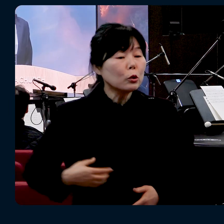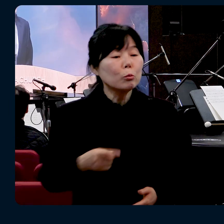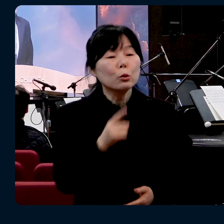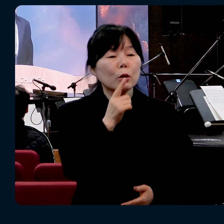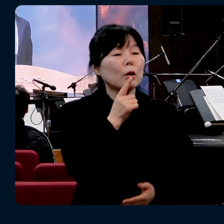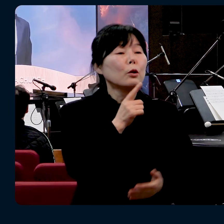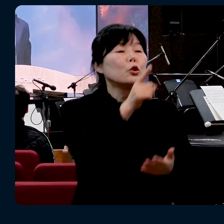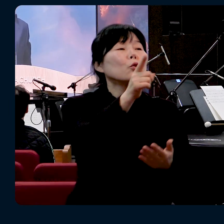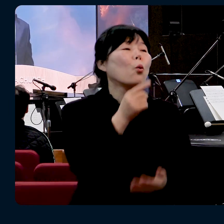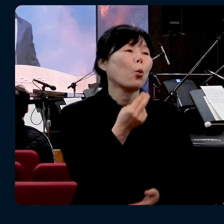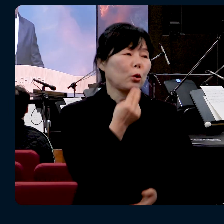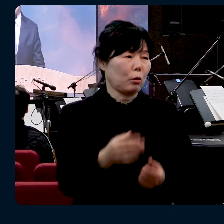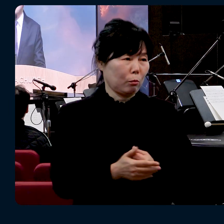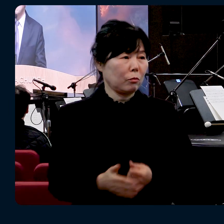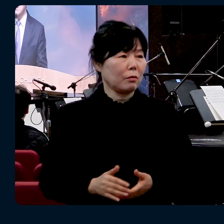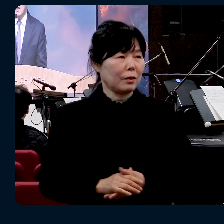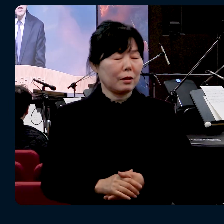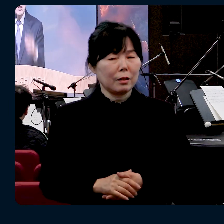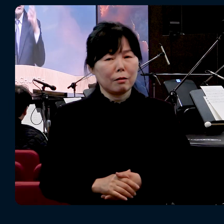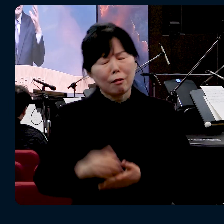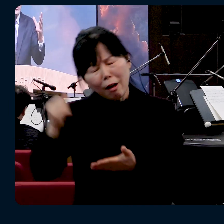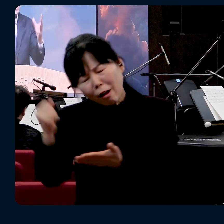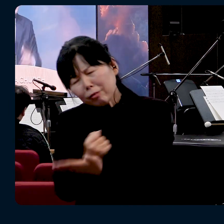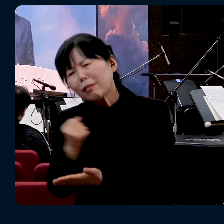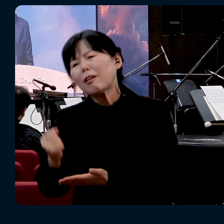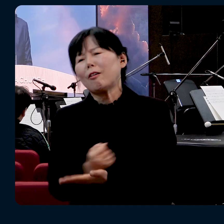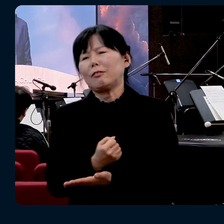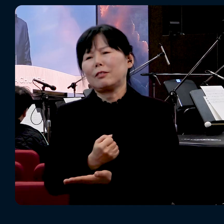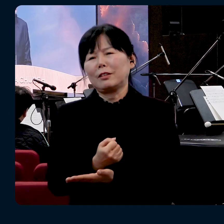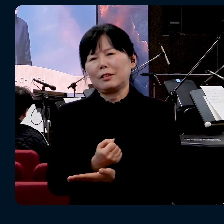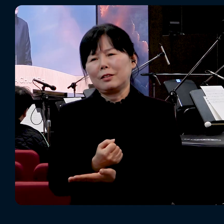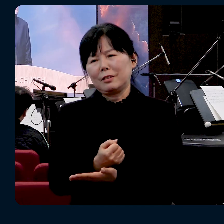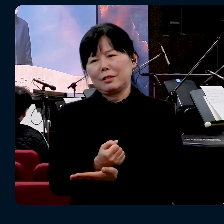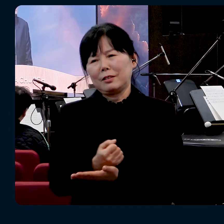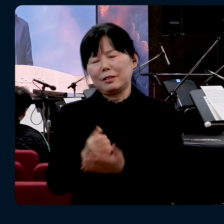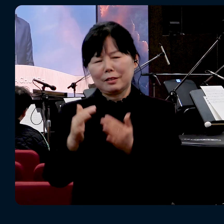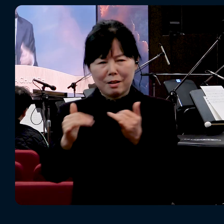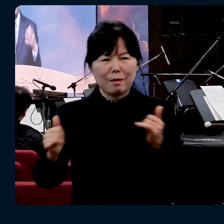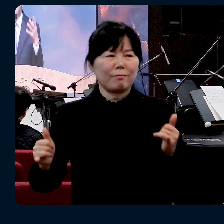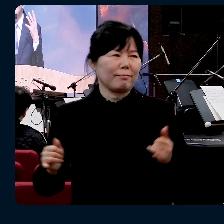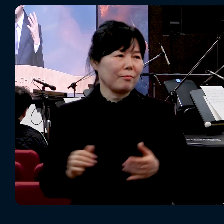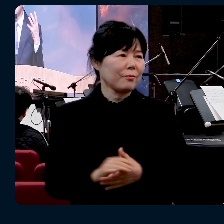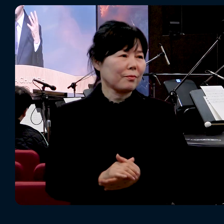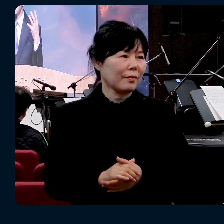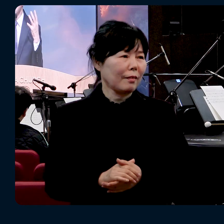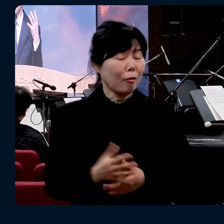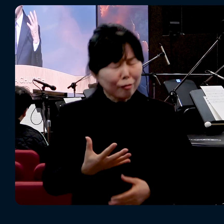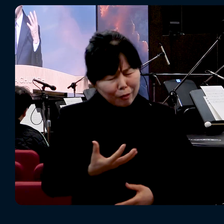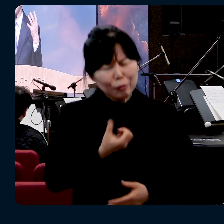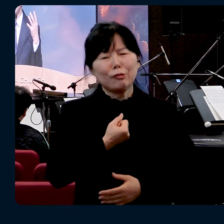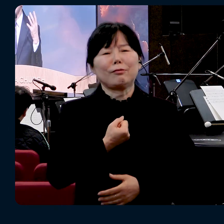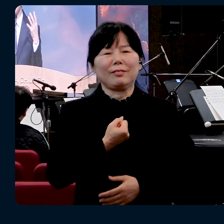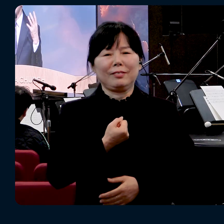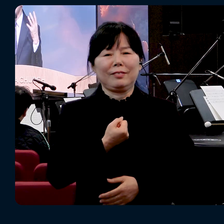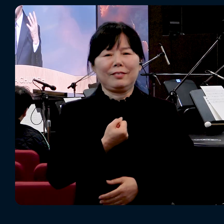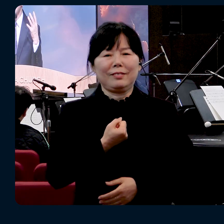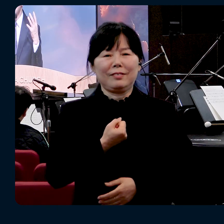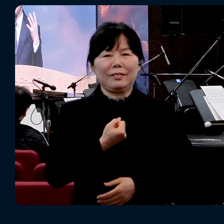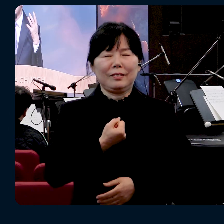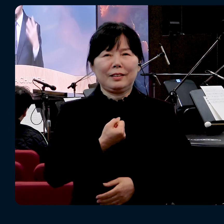정말 충격이에요. 아니, 인생이 어떻게 저럴 수 있을까? 아니, 인생이 어떻게 저걸 인생이라고 할 수 있을까? 너무 충격이 오더라고요.